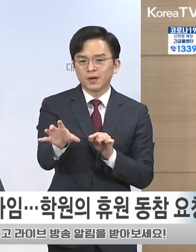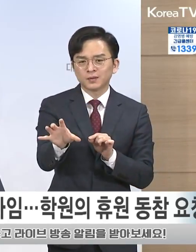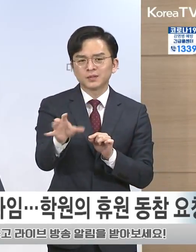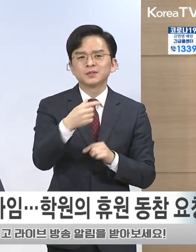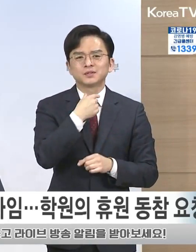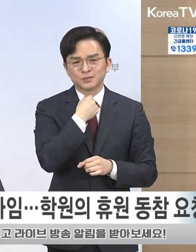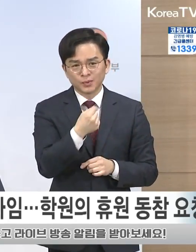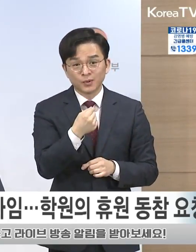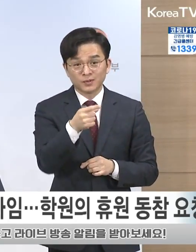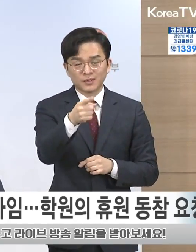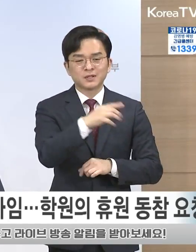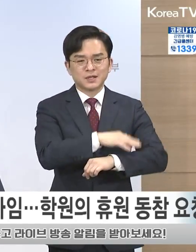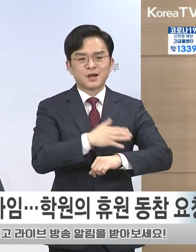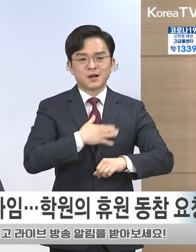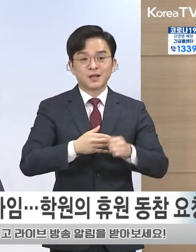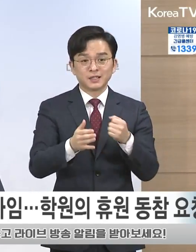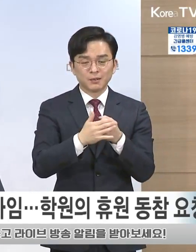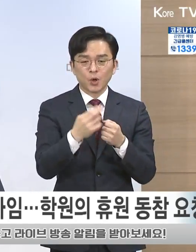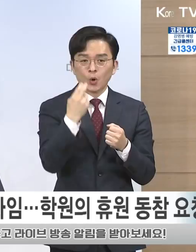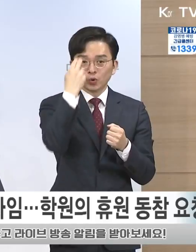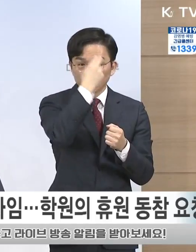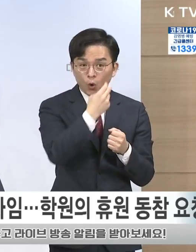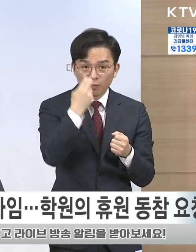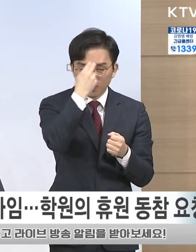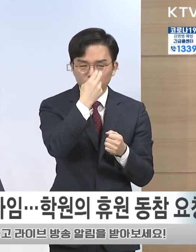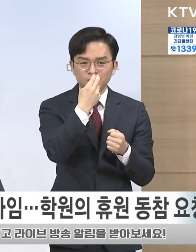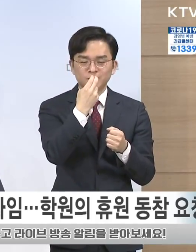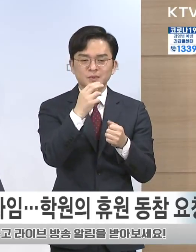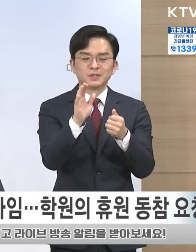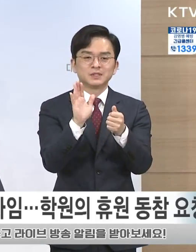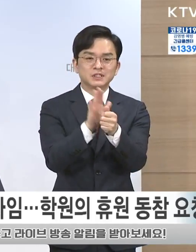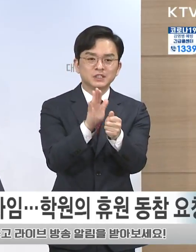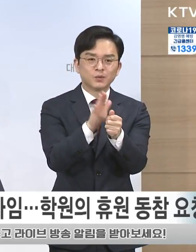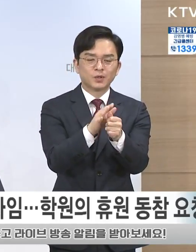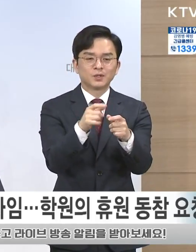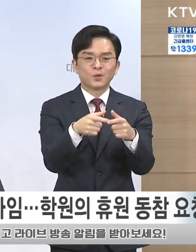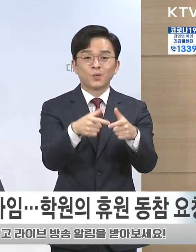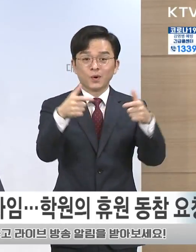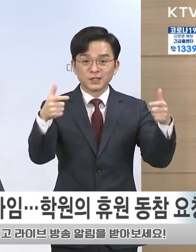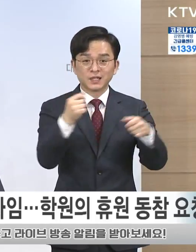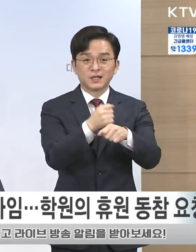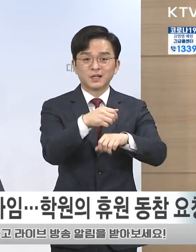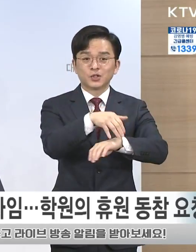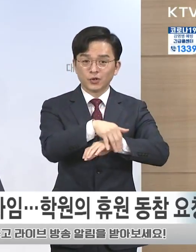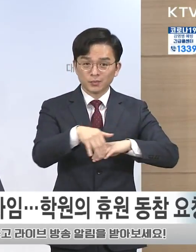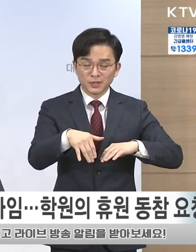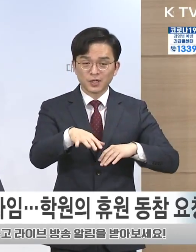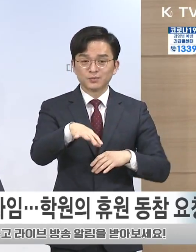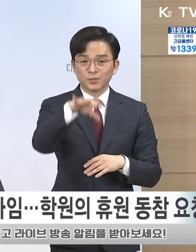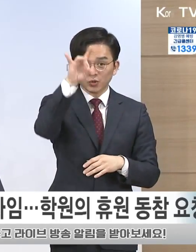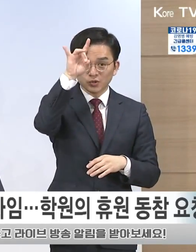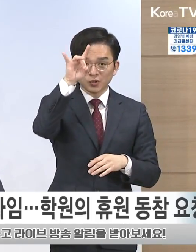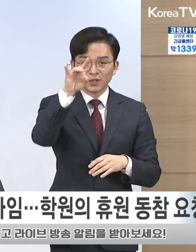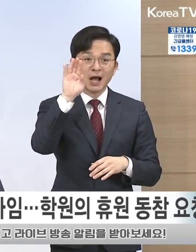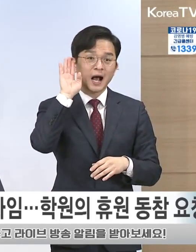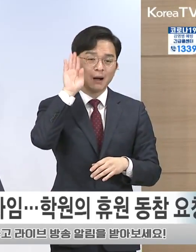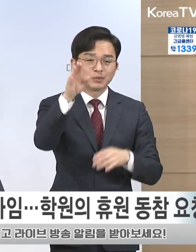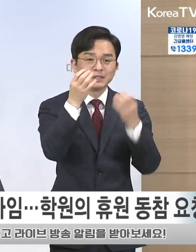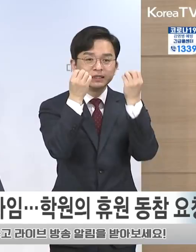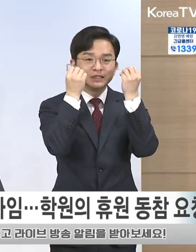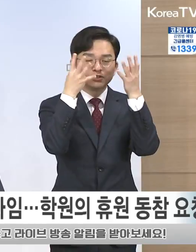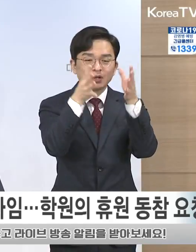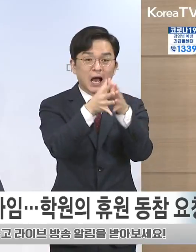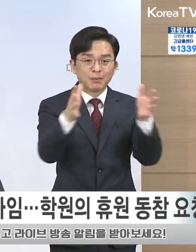있도록 돌봄의 접근성과 편의성을 높이도록 하였습니다. 먼저 신규로